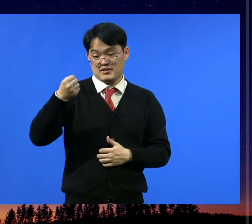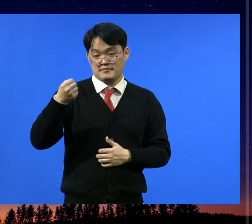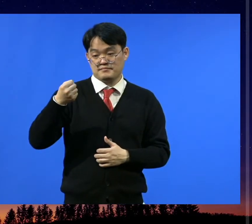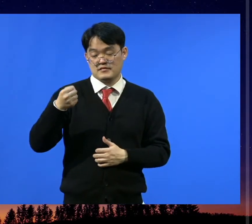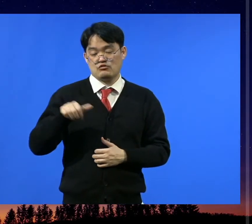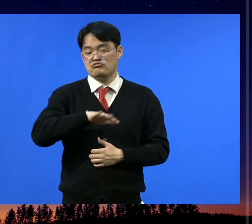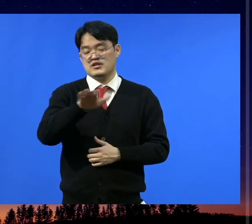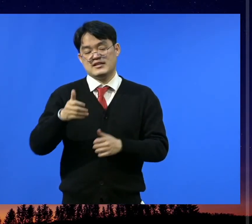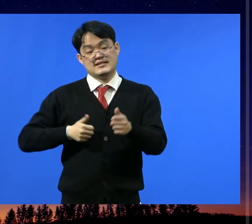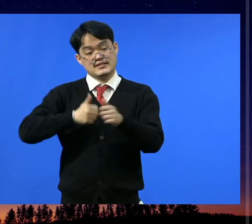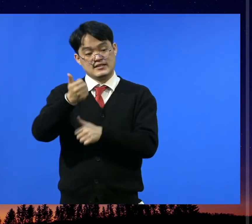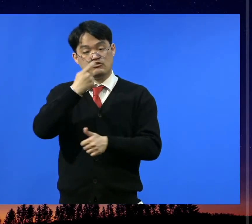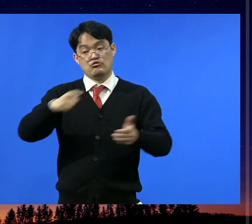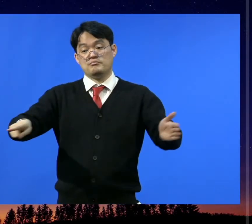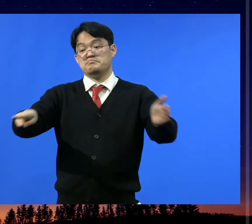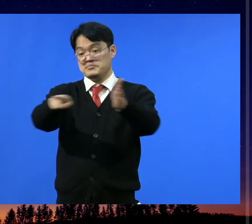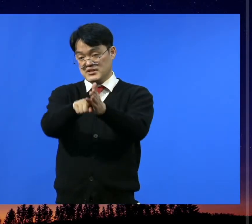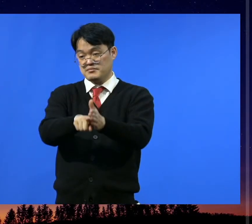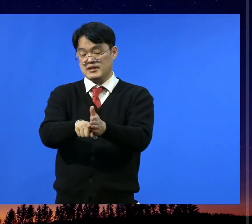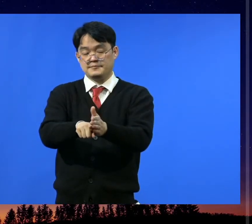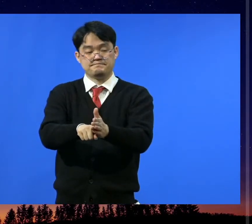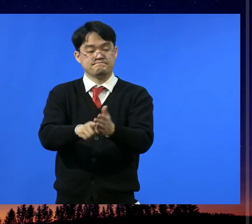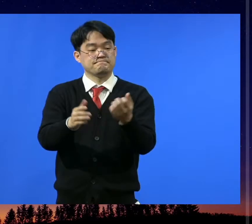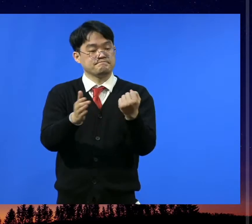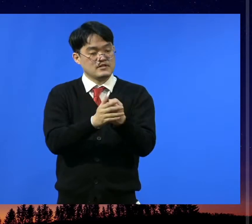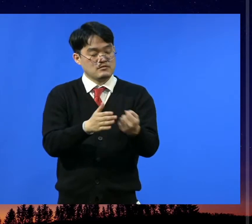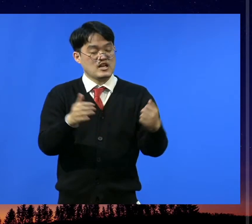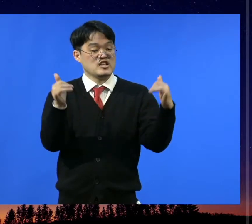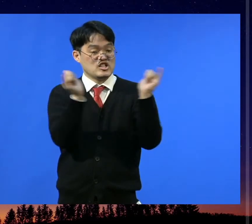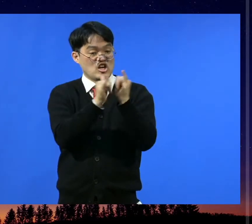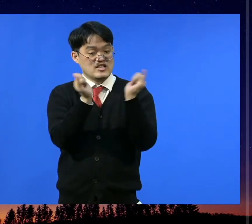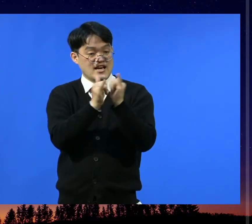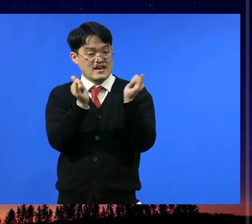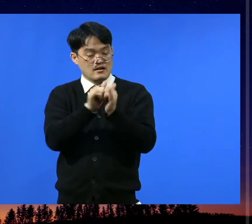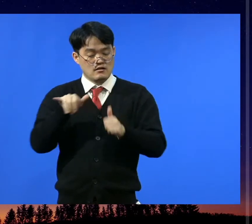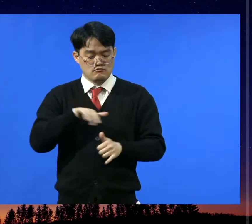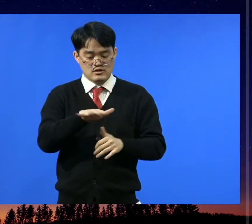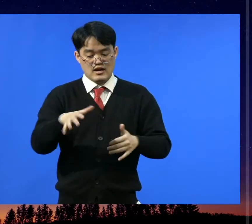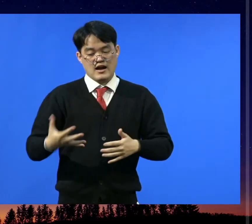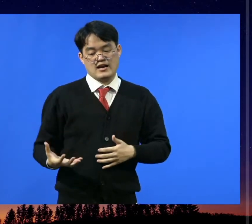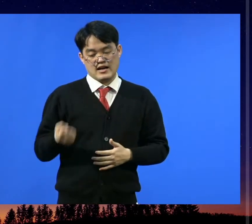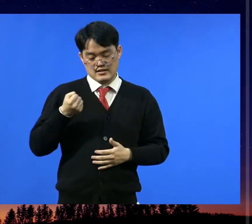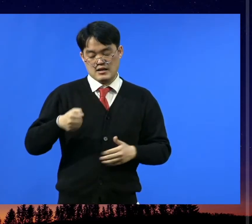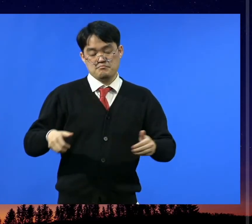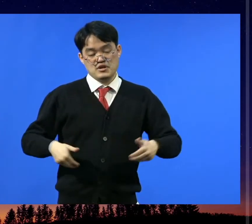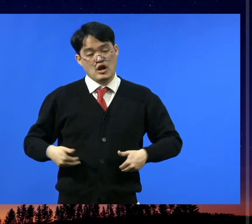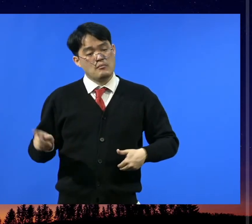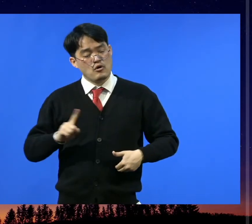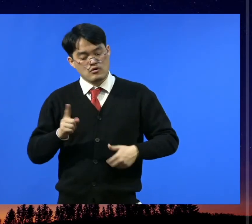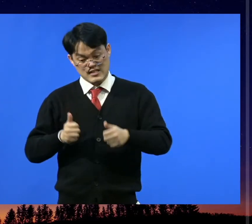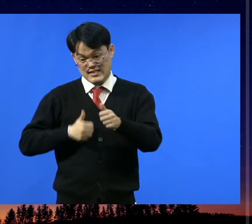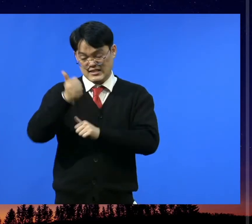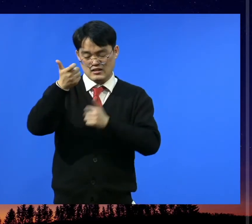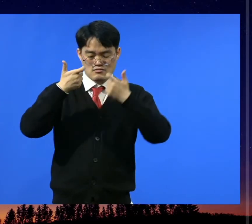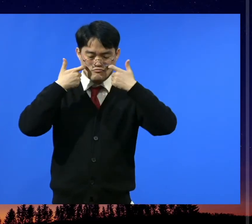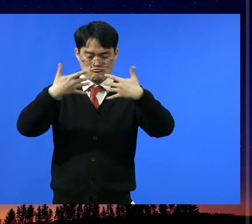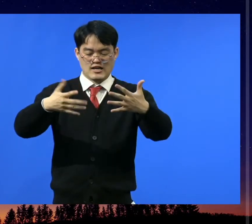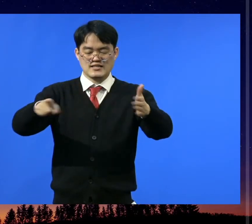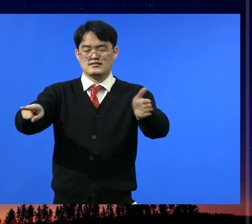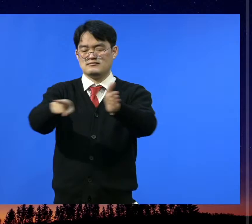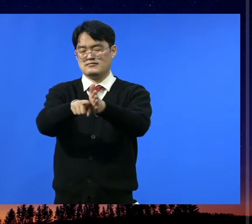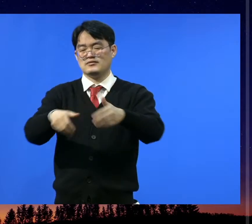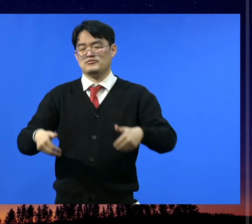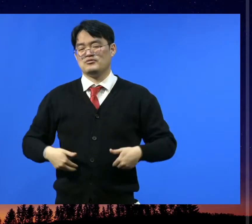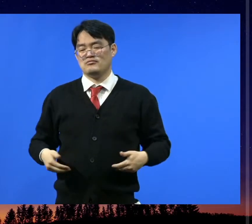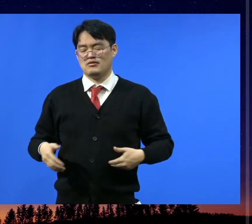우리는 승리할 줄로 믿습니다. 그래서 여러분, 전쟁에서 우리가 필요한 우리의 태도는 승리를 확신해야 된다는 거예요.